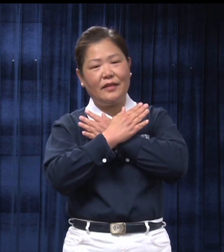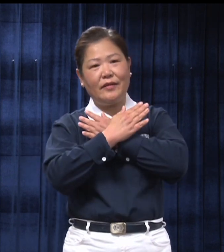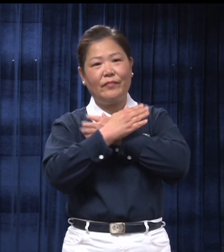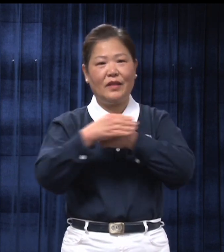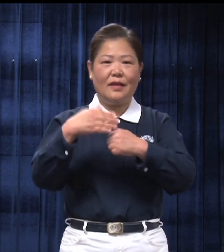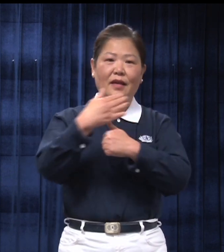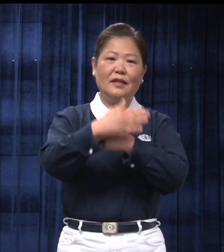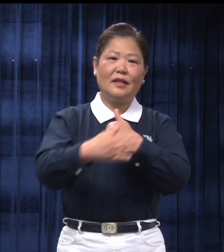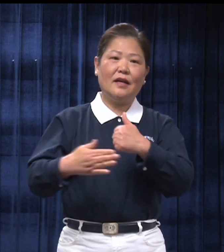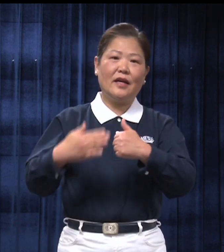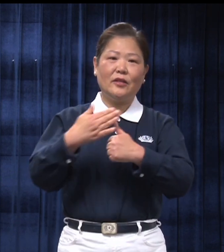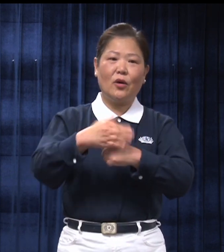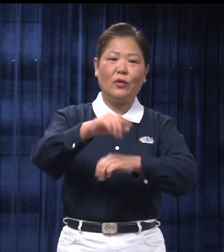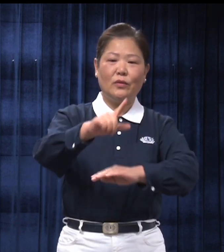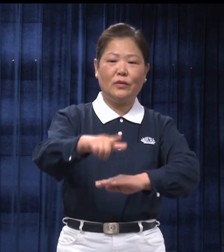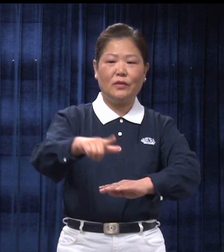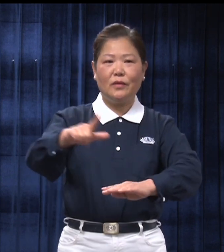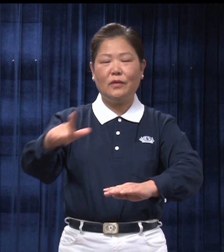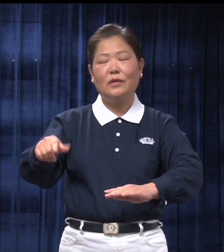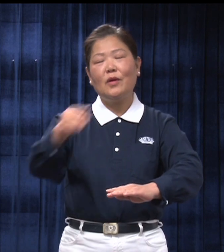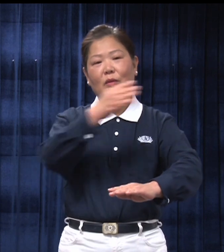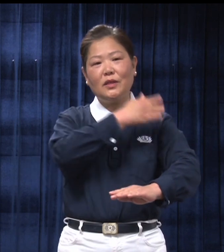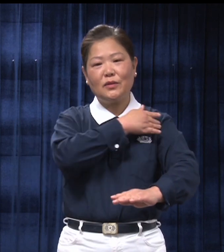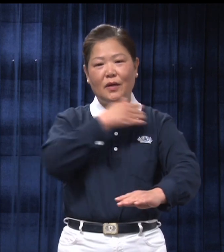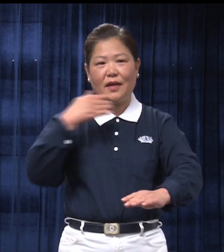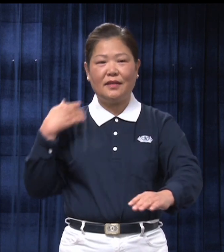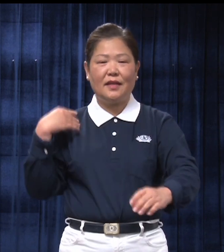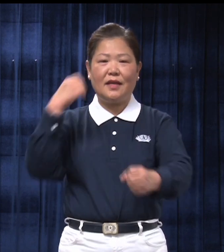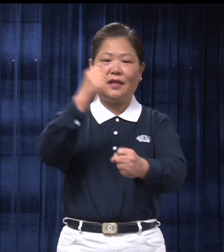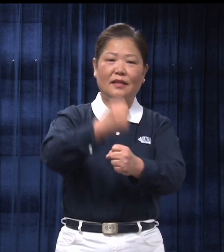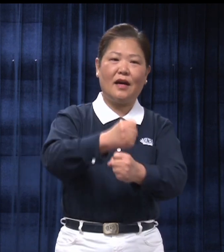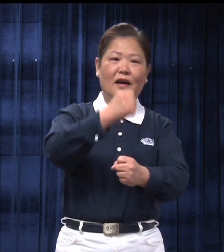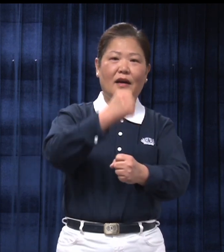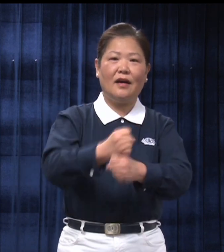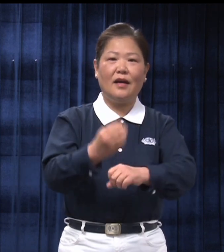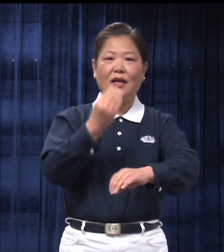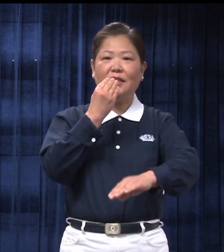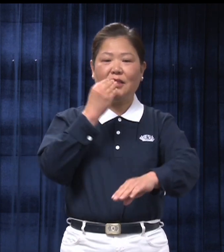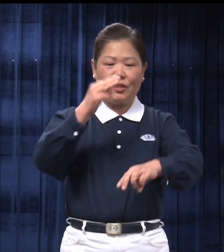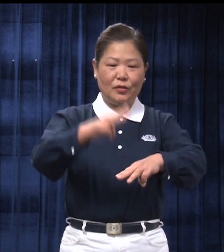Thank you.